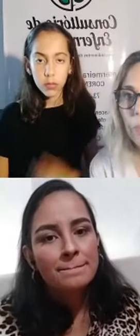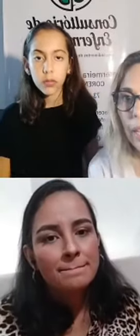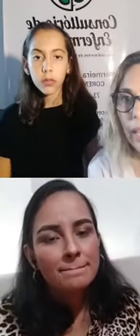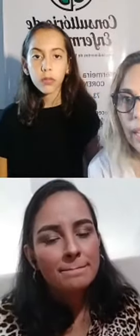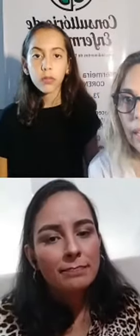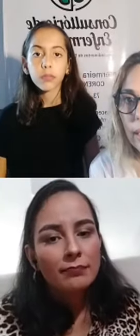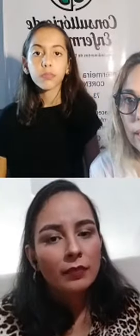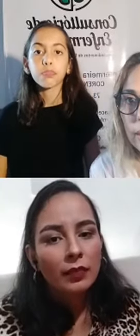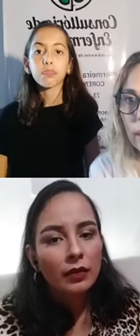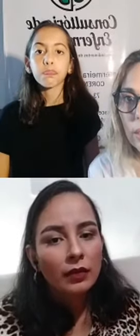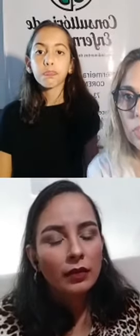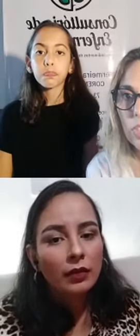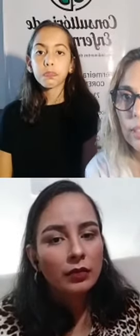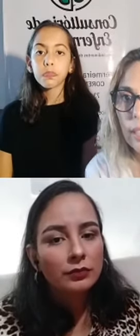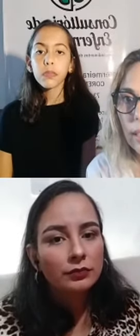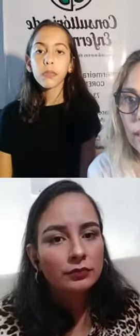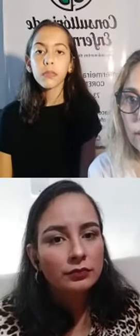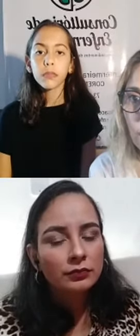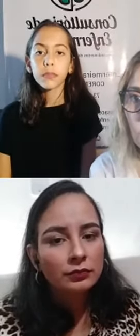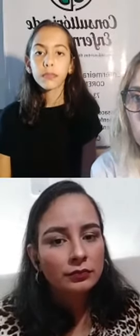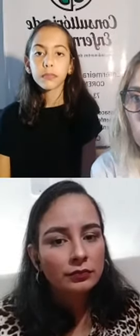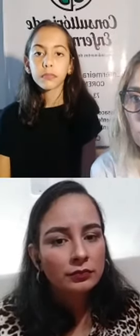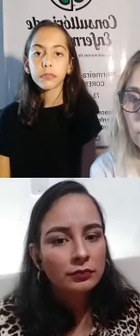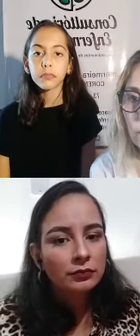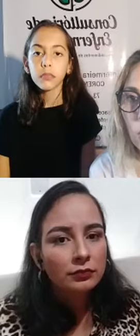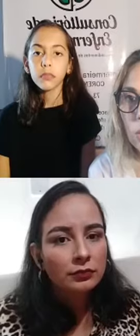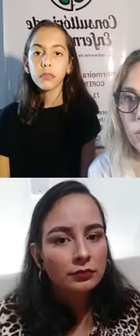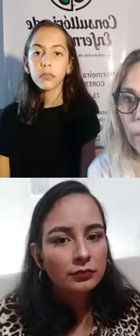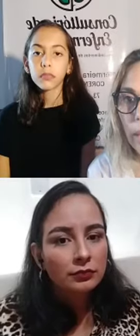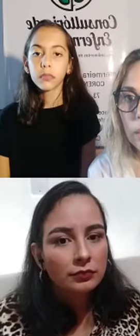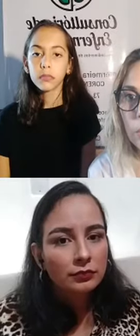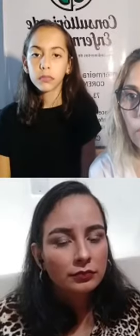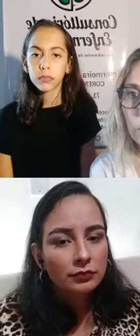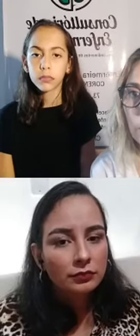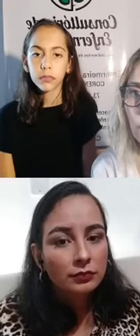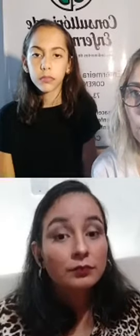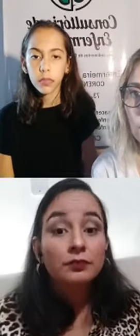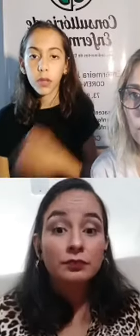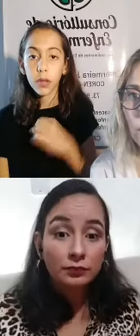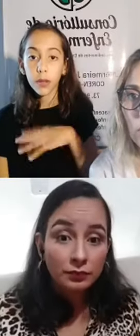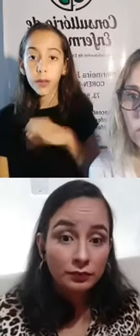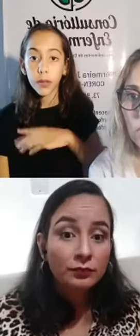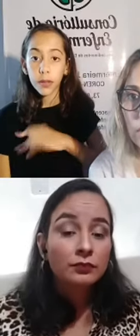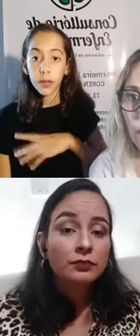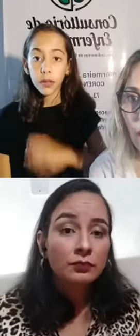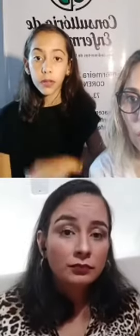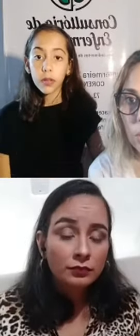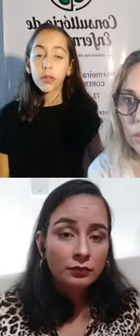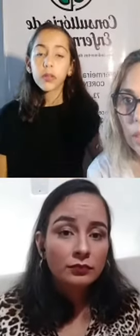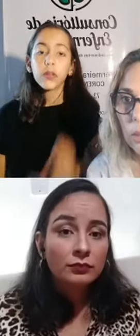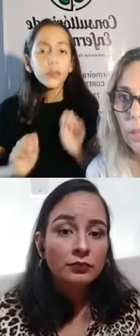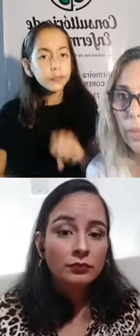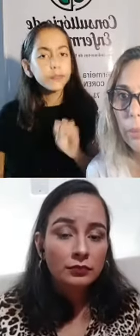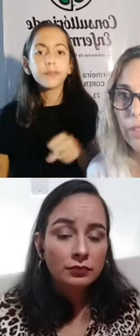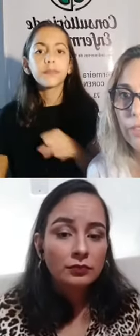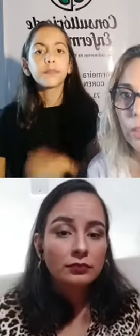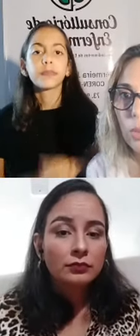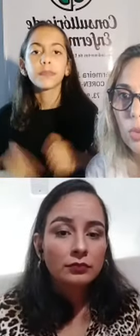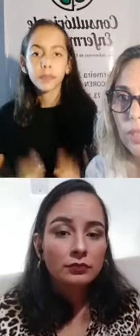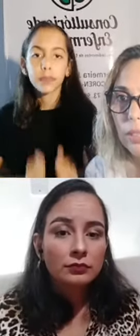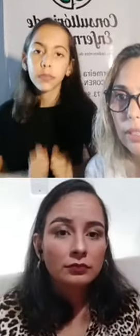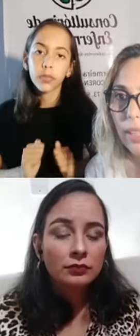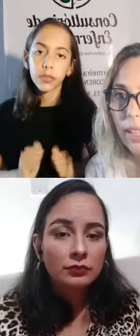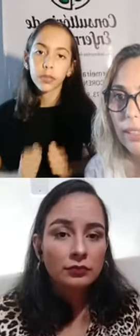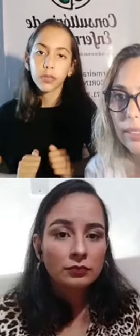Exato. Cris Santos diz aqui que estamos todos inseguros mesmo, mas podemos sim nos ajudarmos. Eu também prefiro